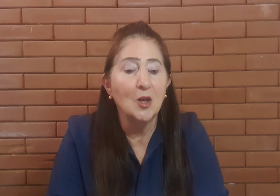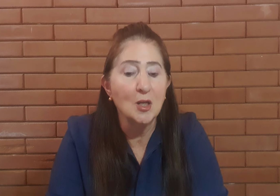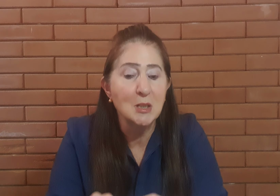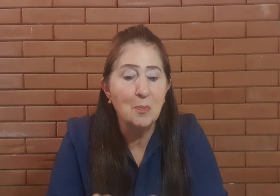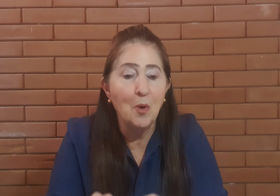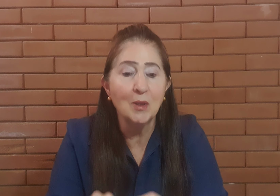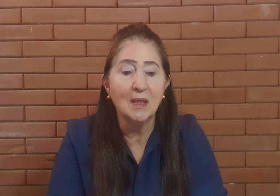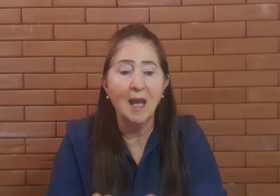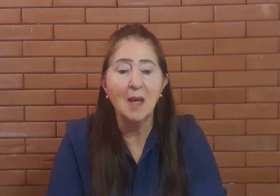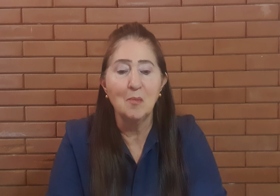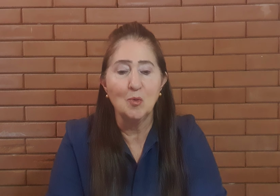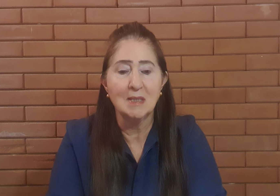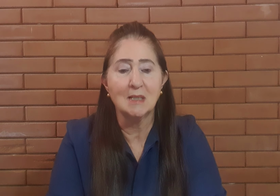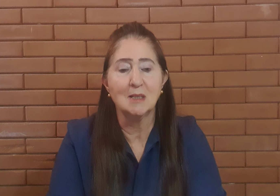Nós podemos